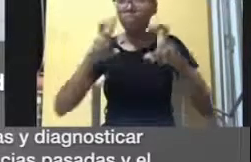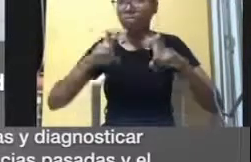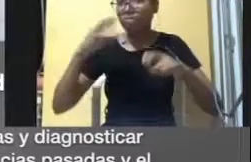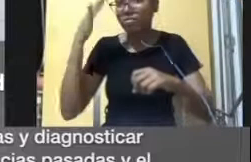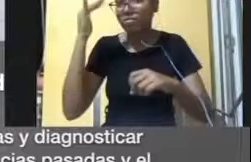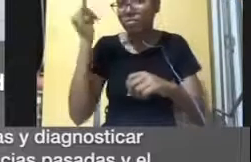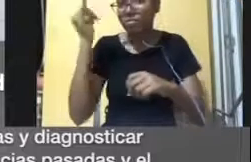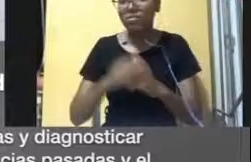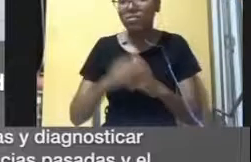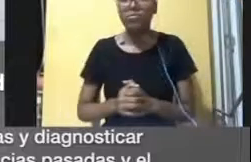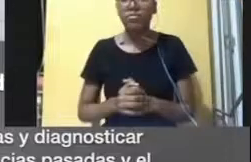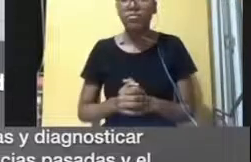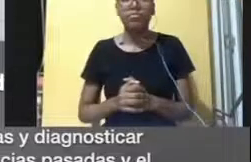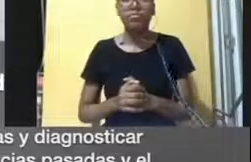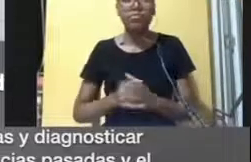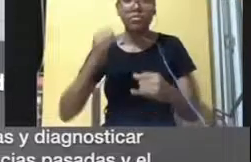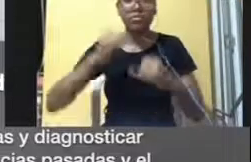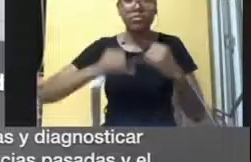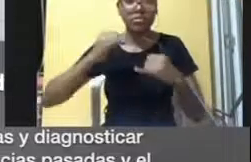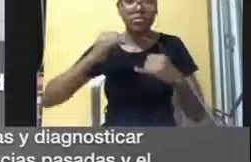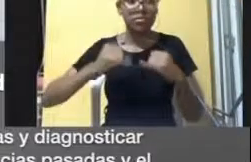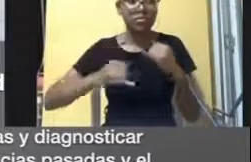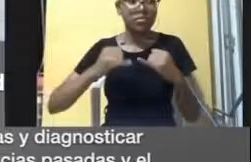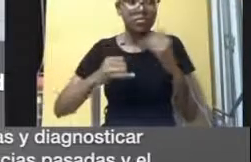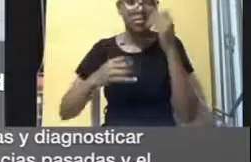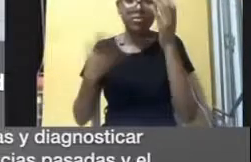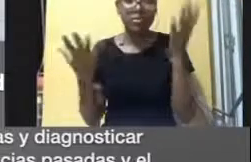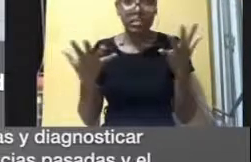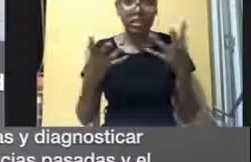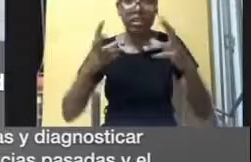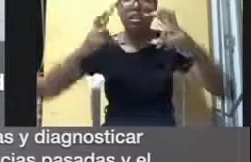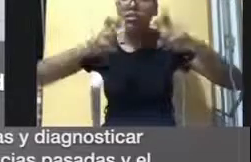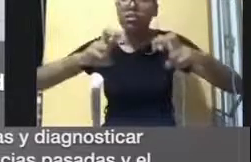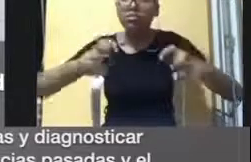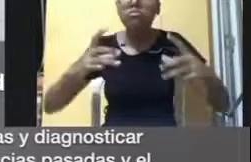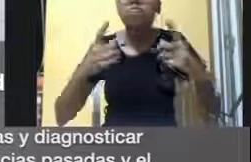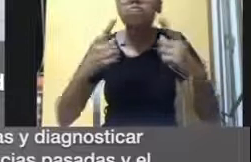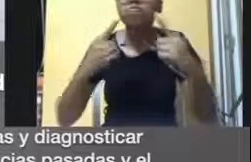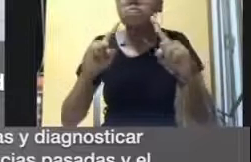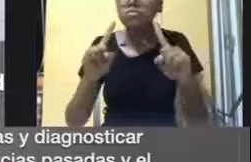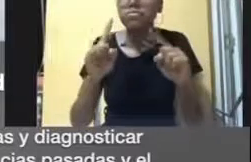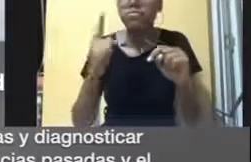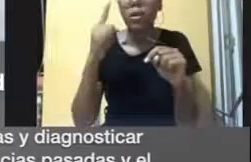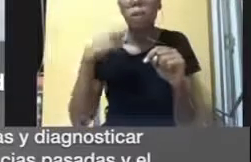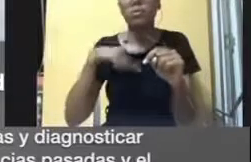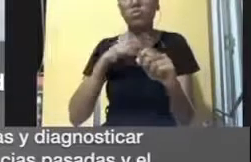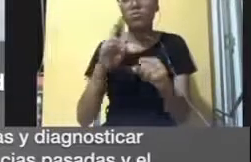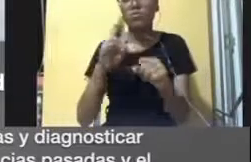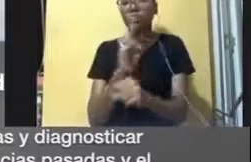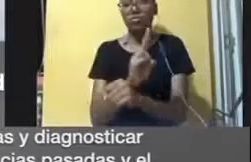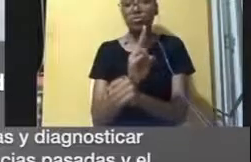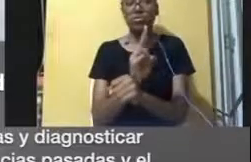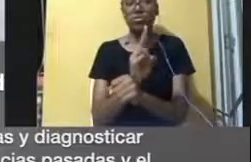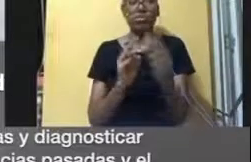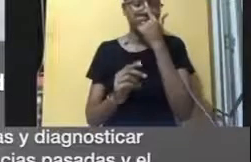las pruebas y evaluaciones que usamos fueron creadas y probadas por y para oyentes.